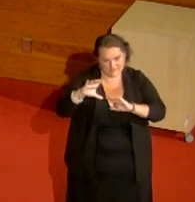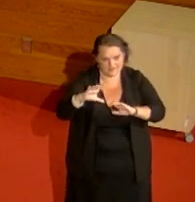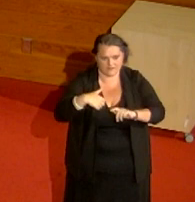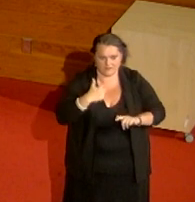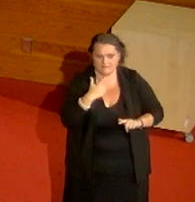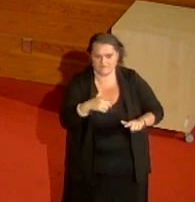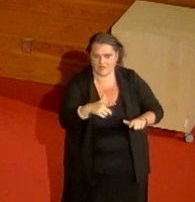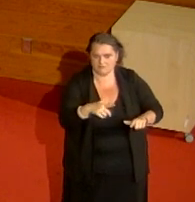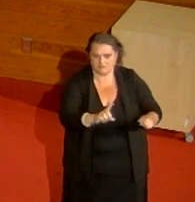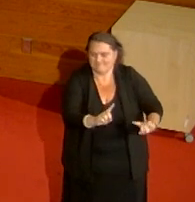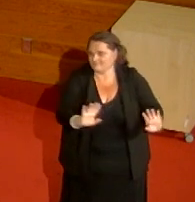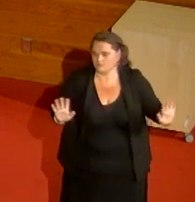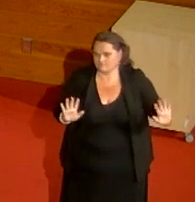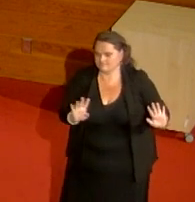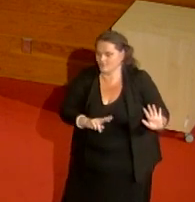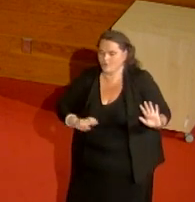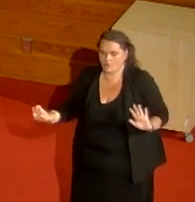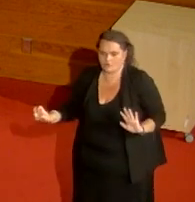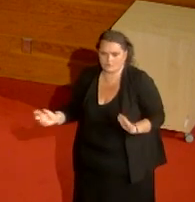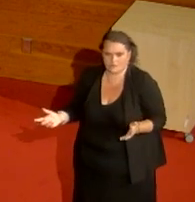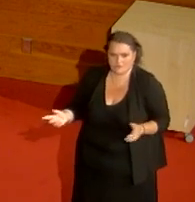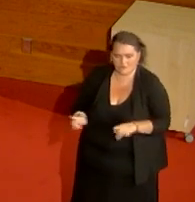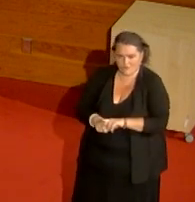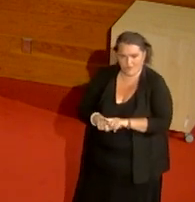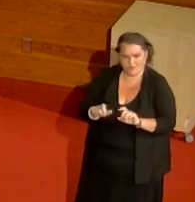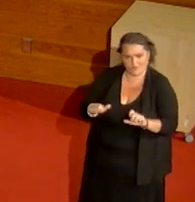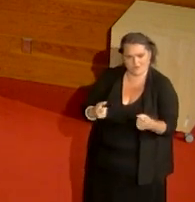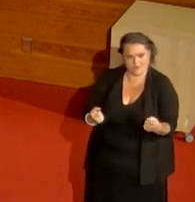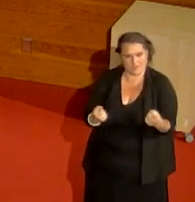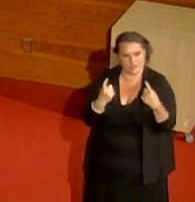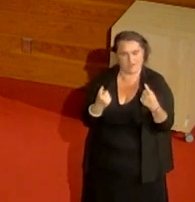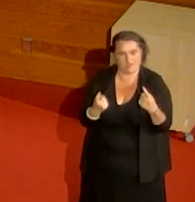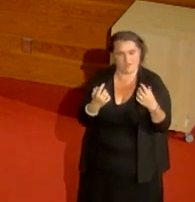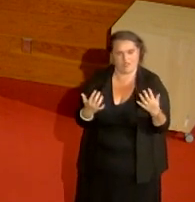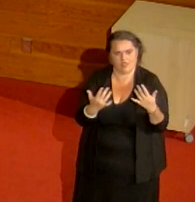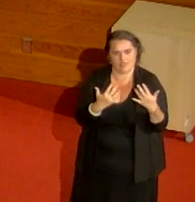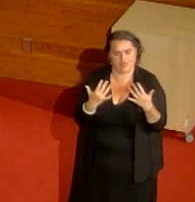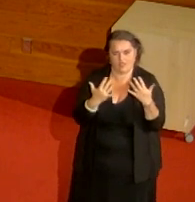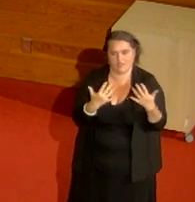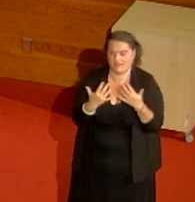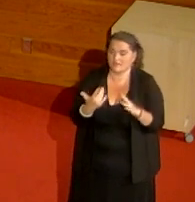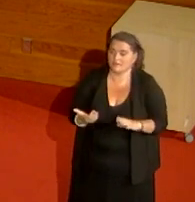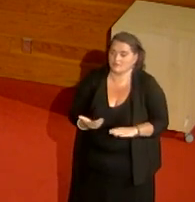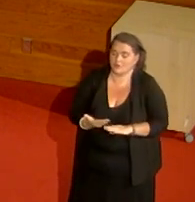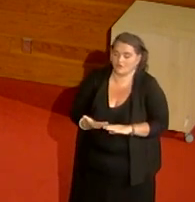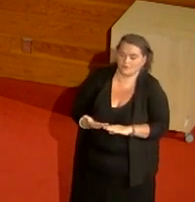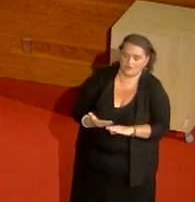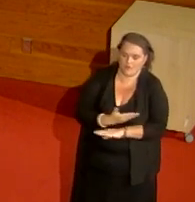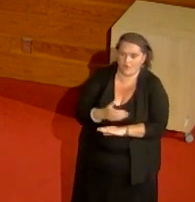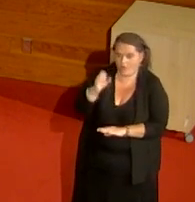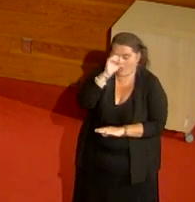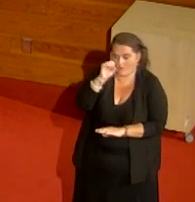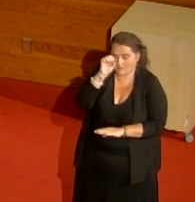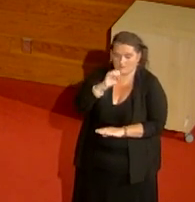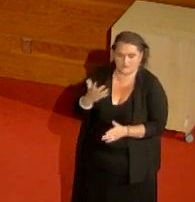educada eh silenciosamente asentada Y que tiene que ver con las expectativas con las que se van creando las